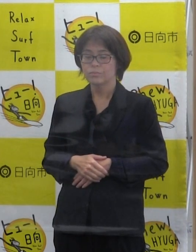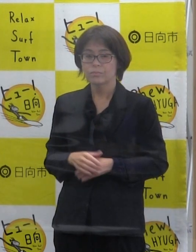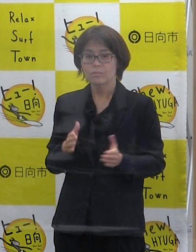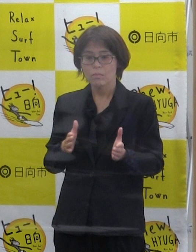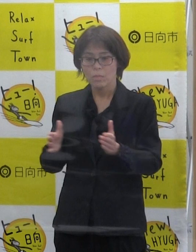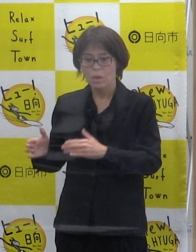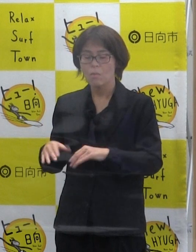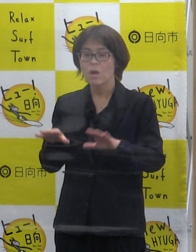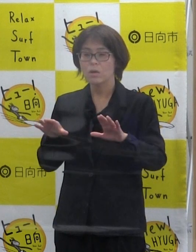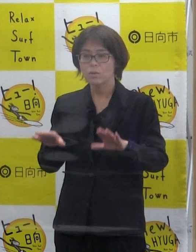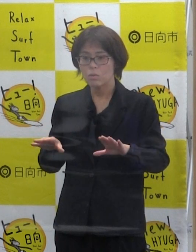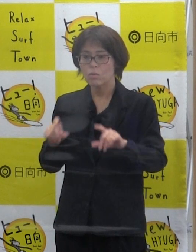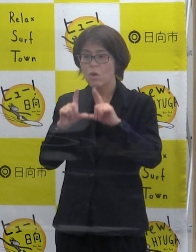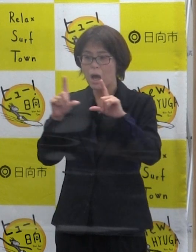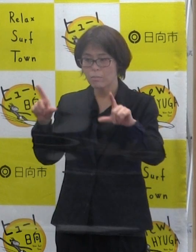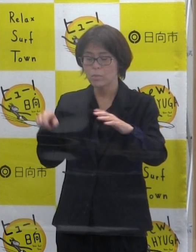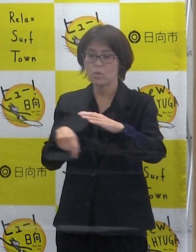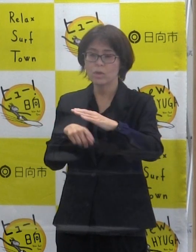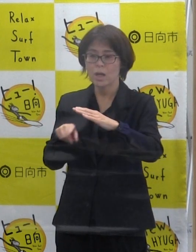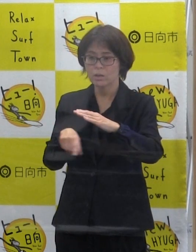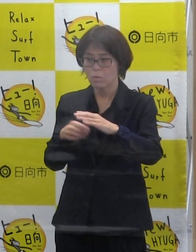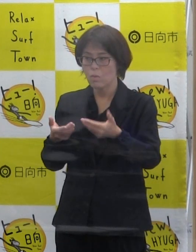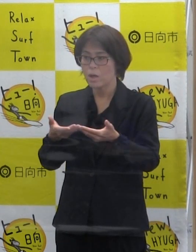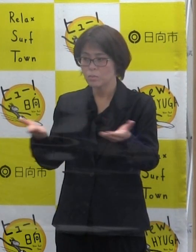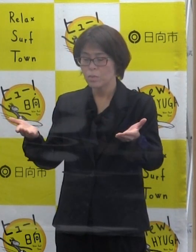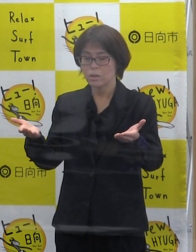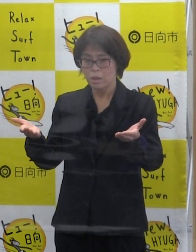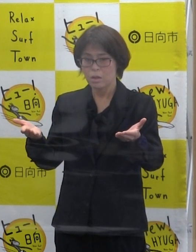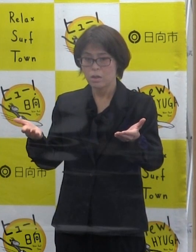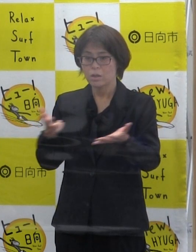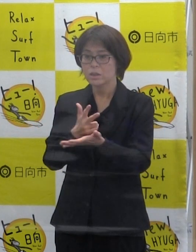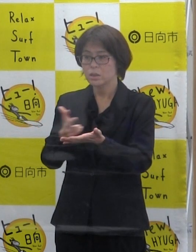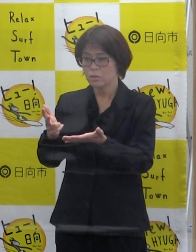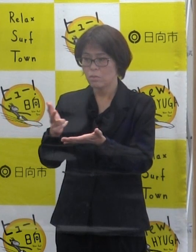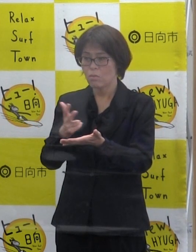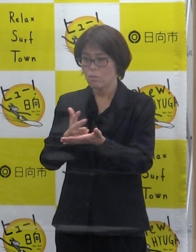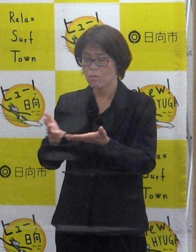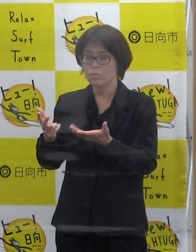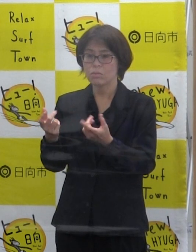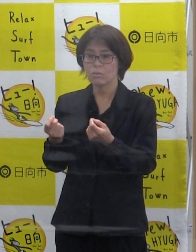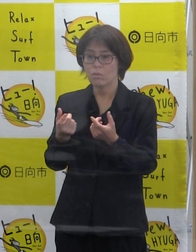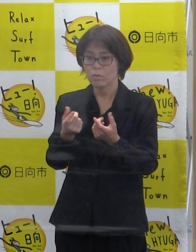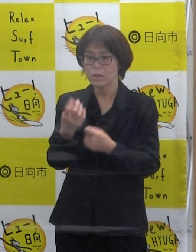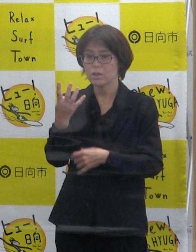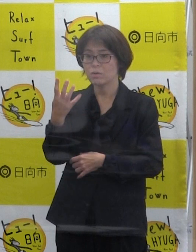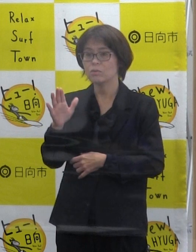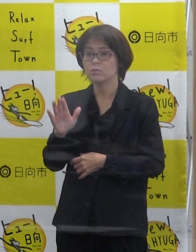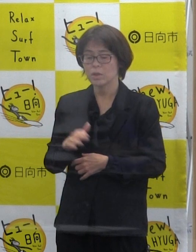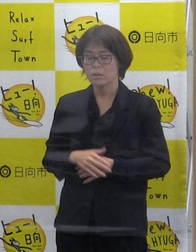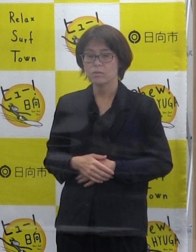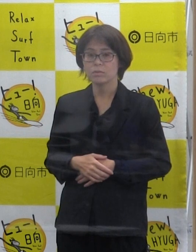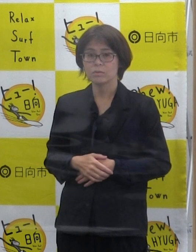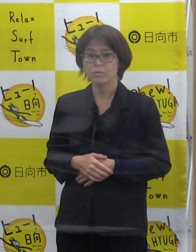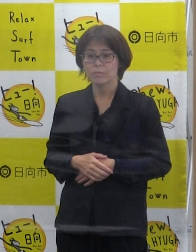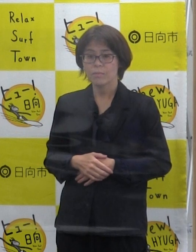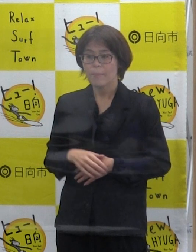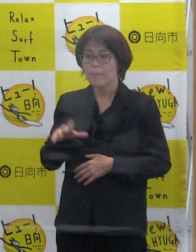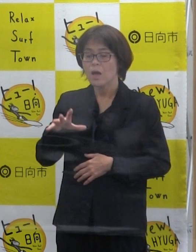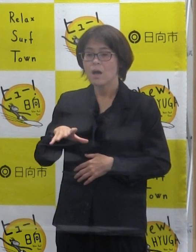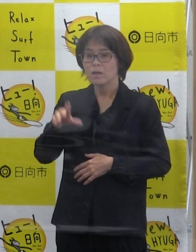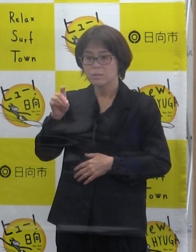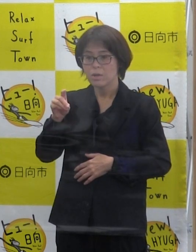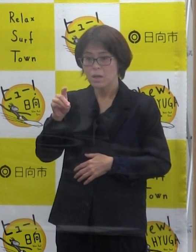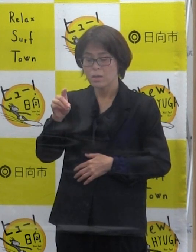それでは本日発表事項はお配りしております次第のとおり4件であります。はじめに